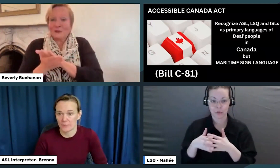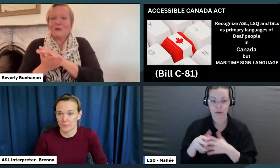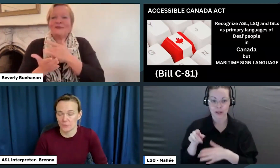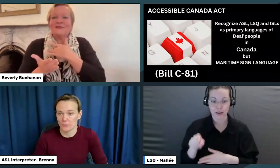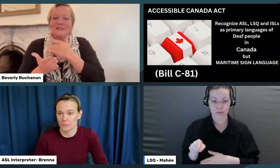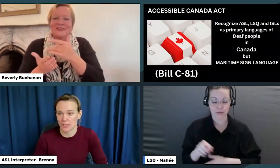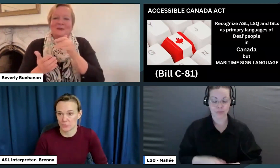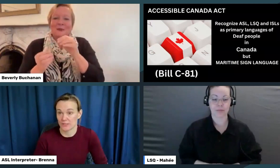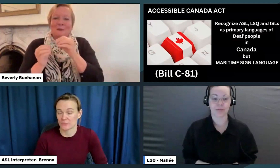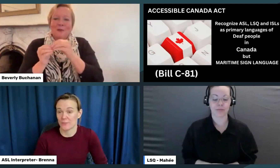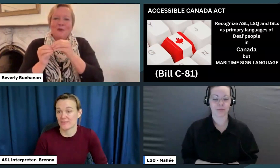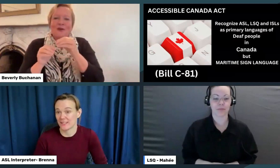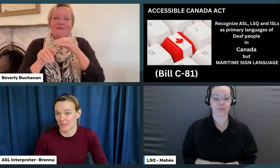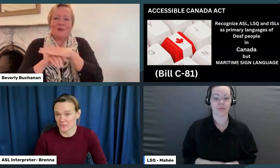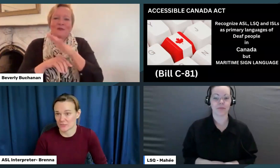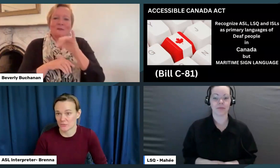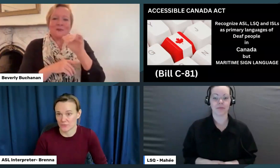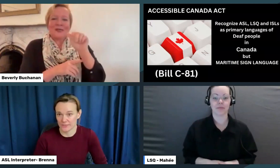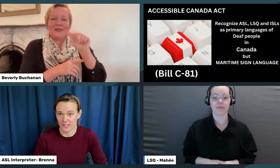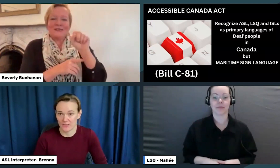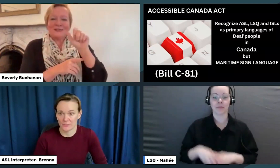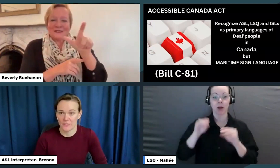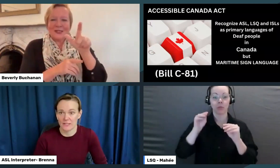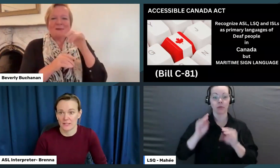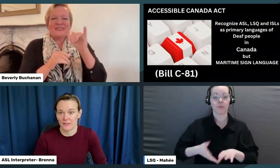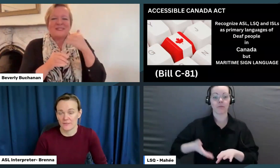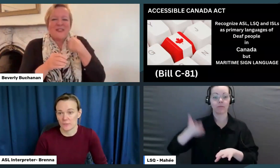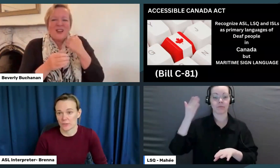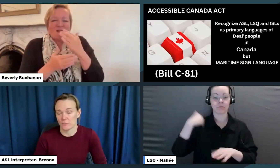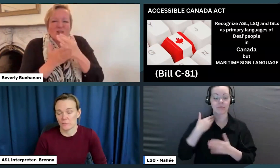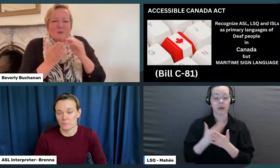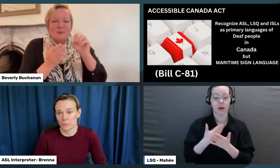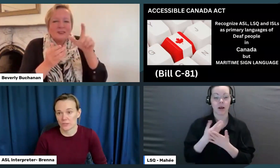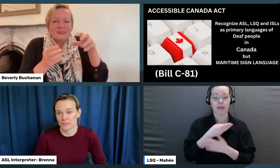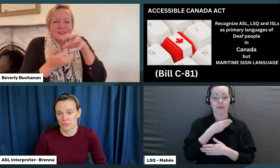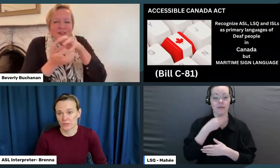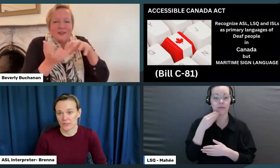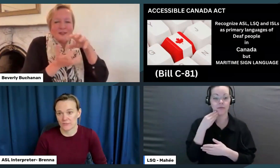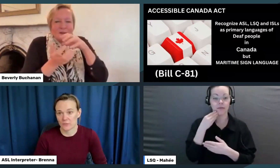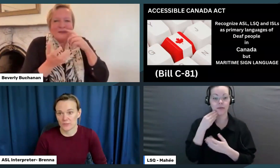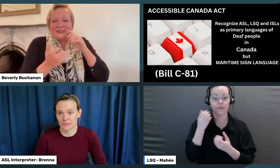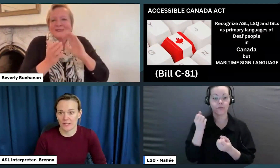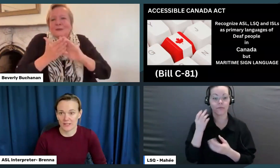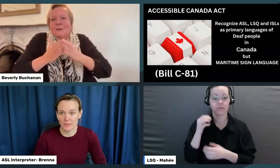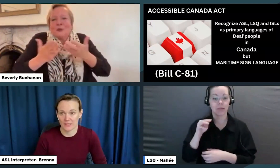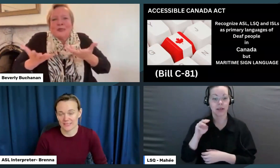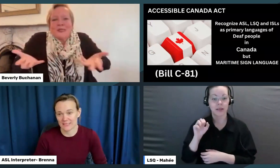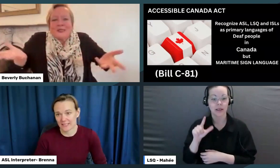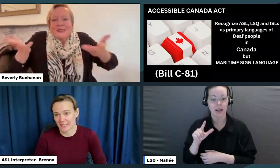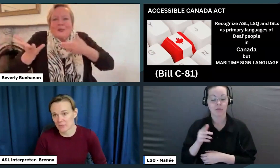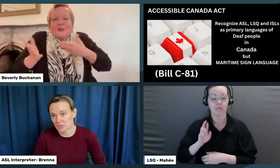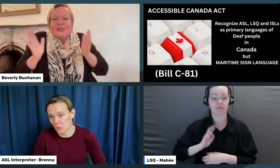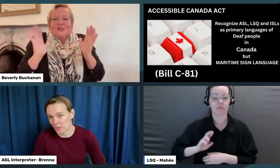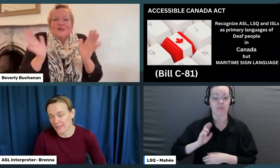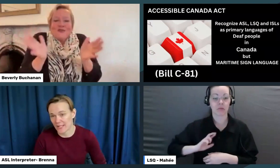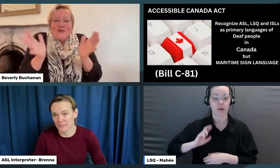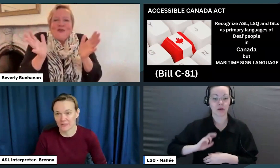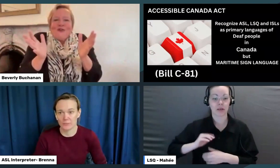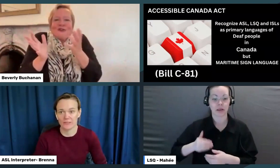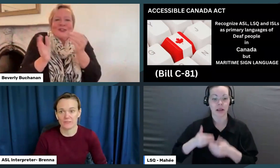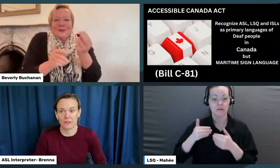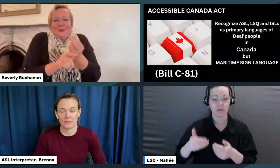qui sont diplômés des écoles de sourds, qui sont très influencés par la langue de signes